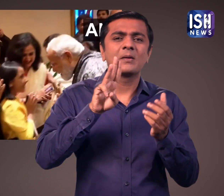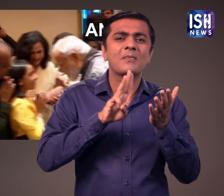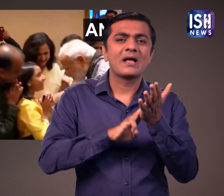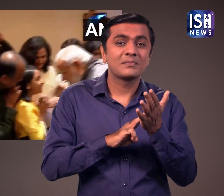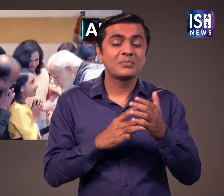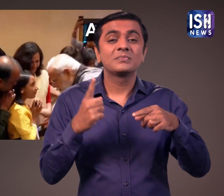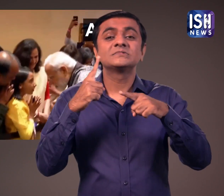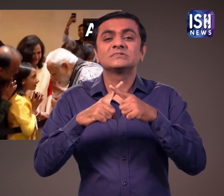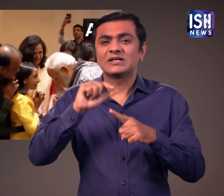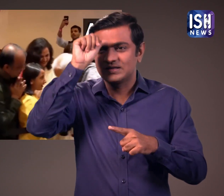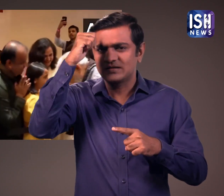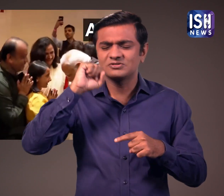माता की जय के नारे लगाएं